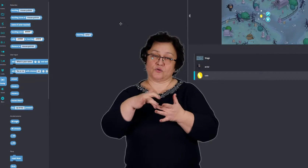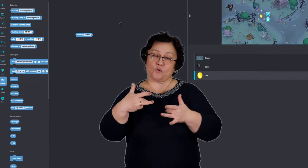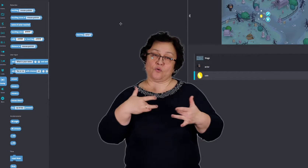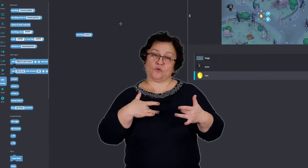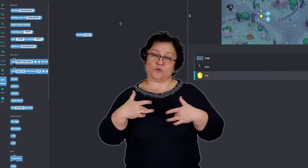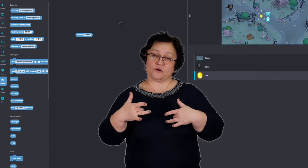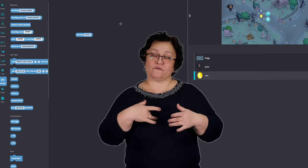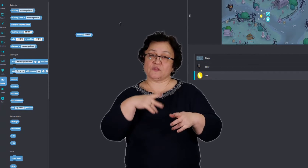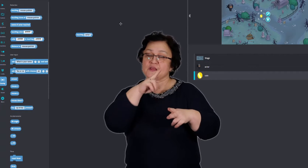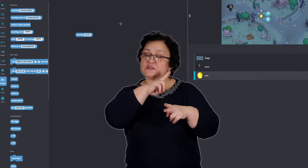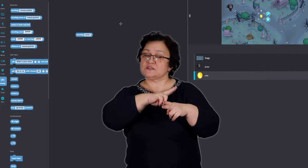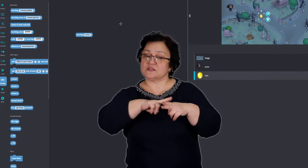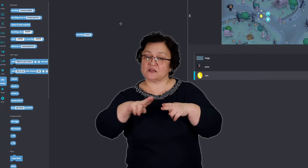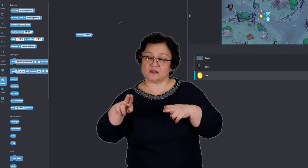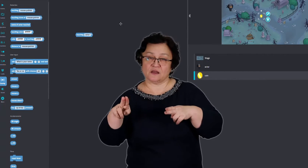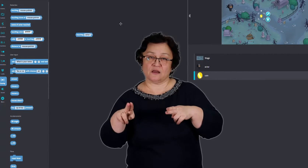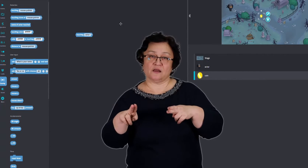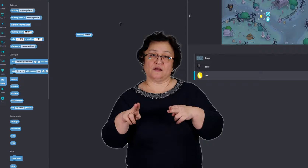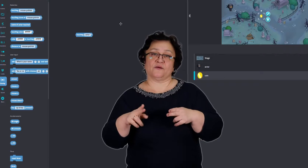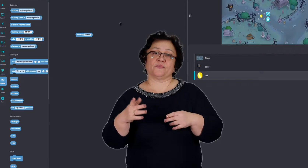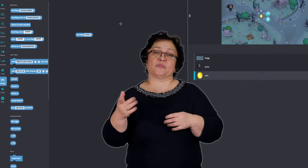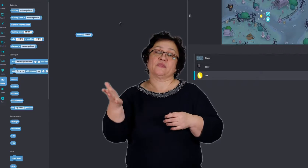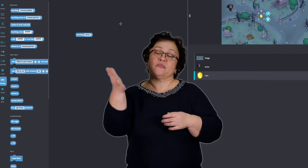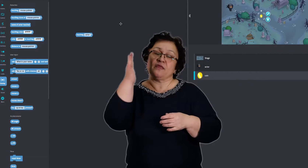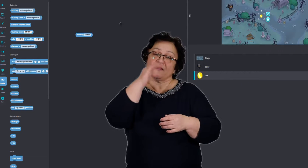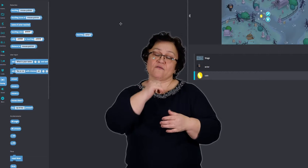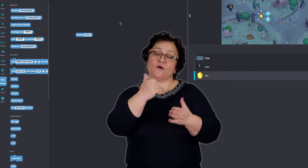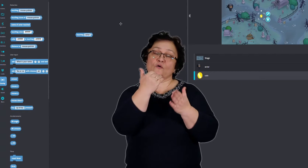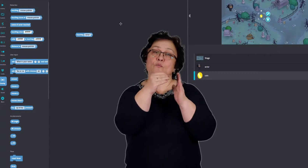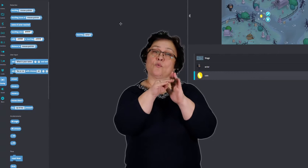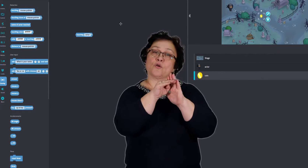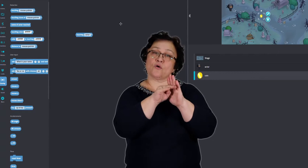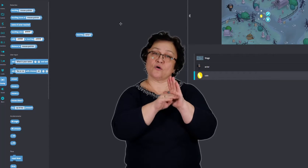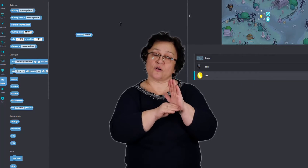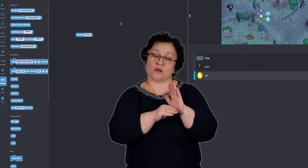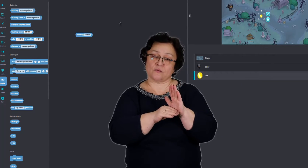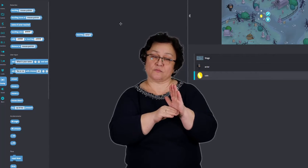Тепер давай зберемо це в вигляді програми.